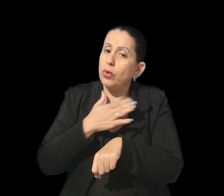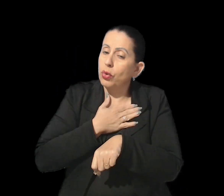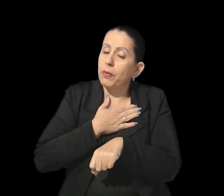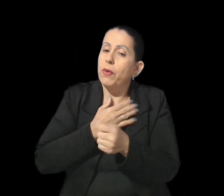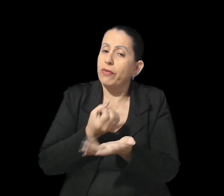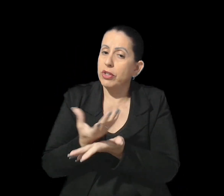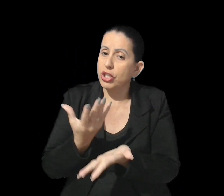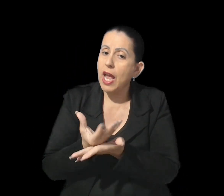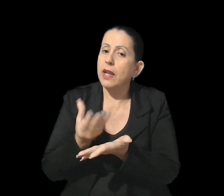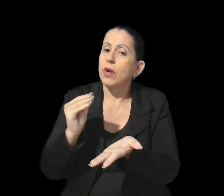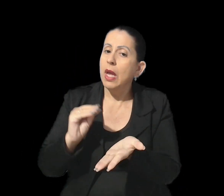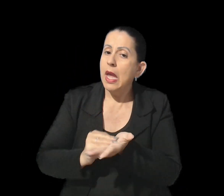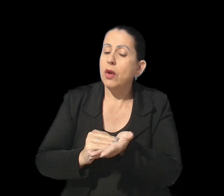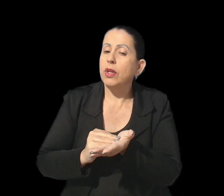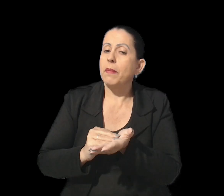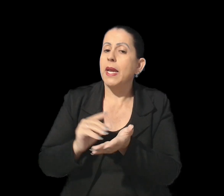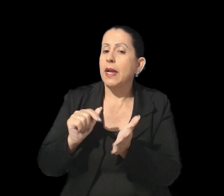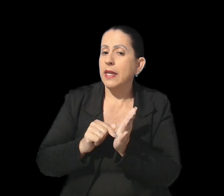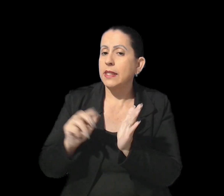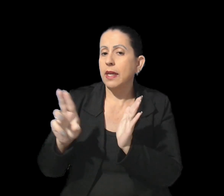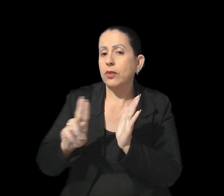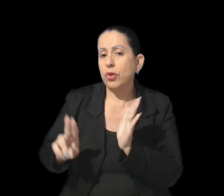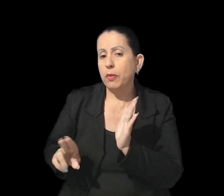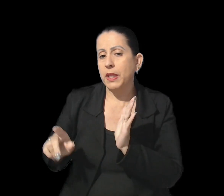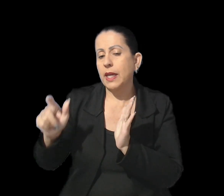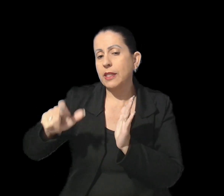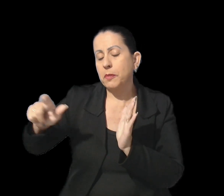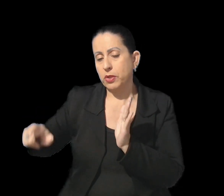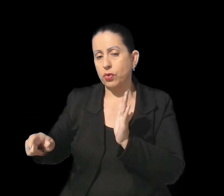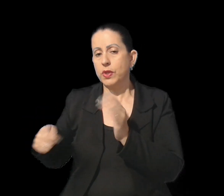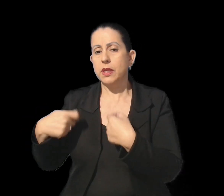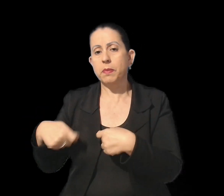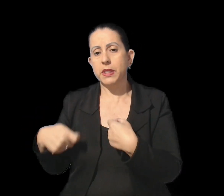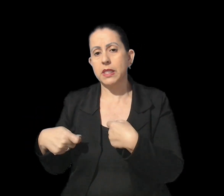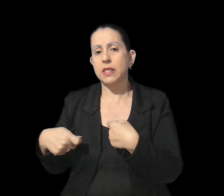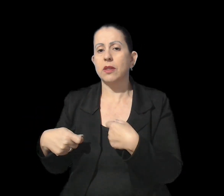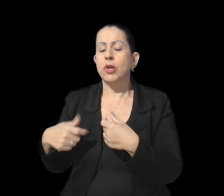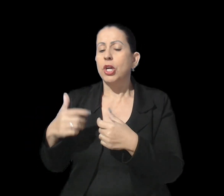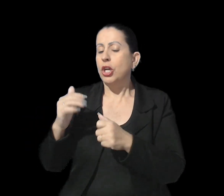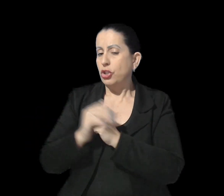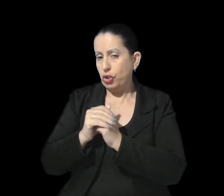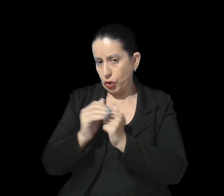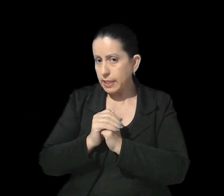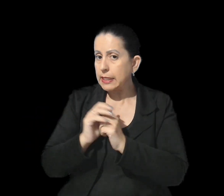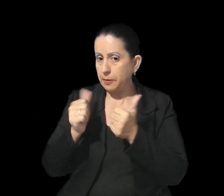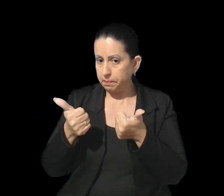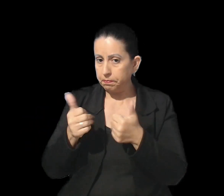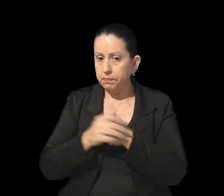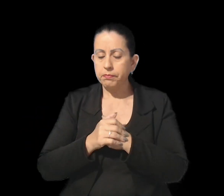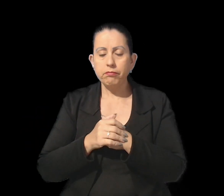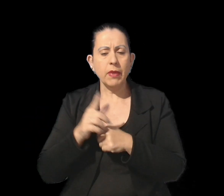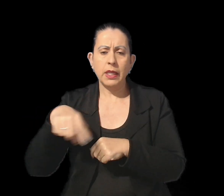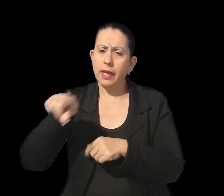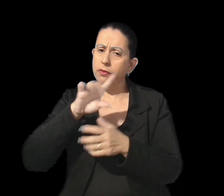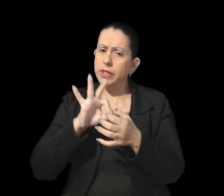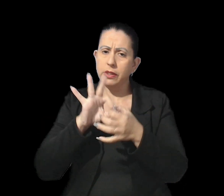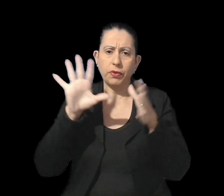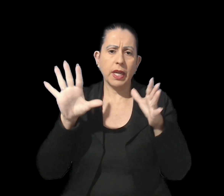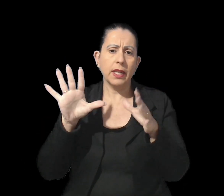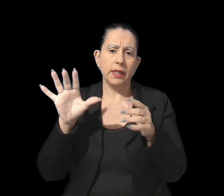do meu evangelho, eu também acrescento o nome daquelas pessoas que precisam de oração. E aí vocês fiquem livres